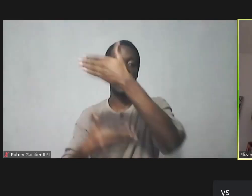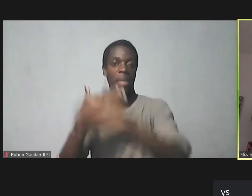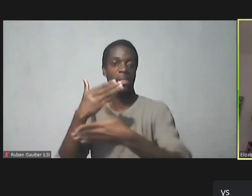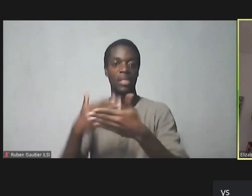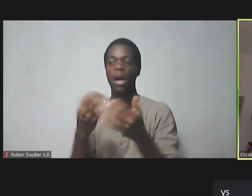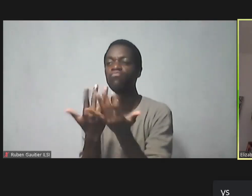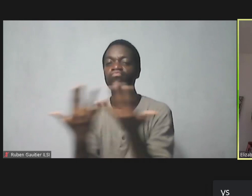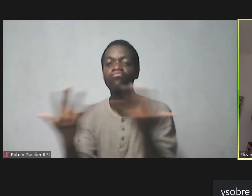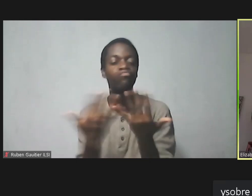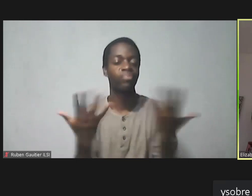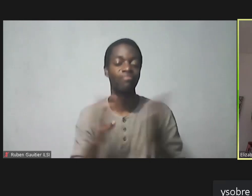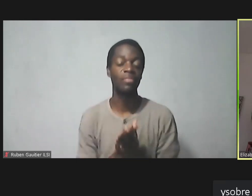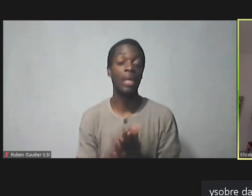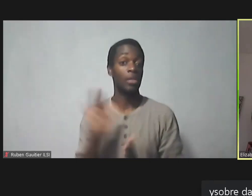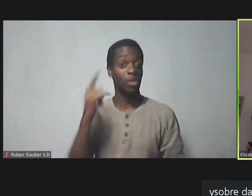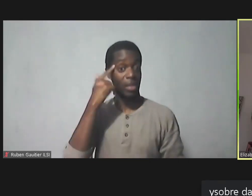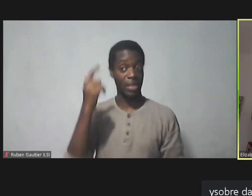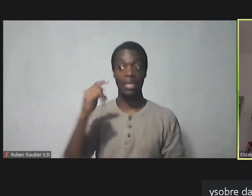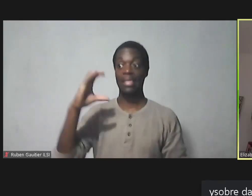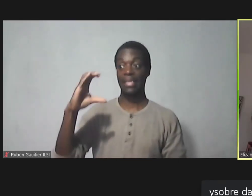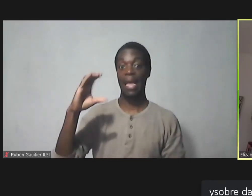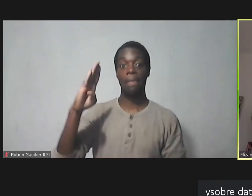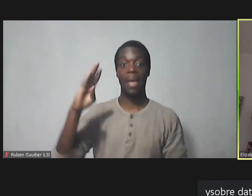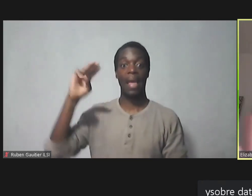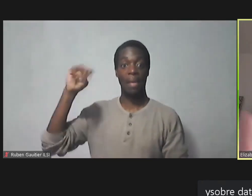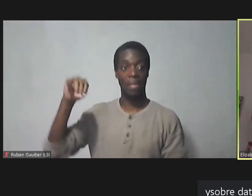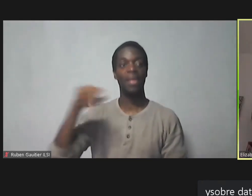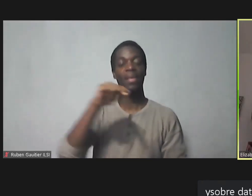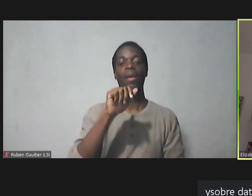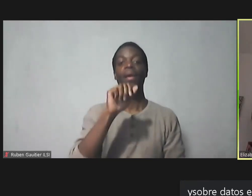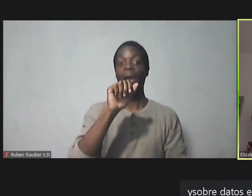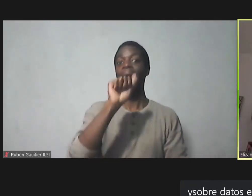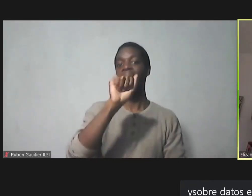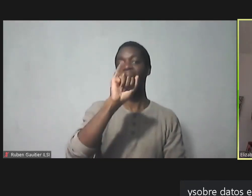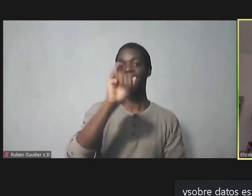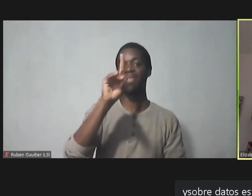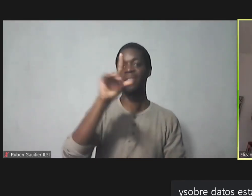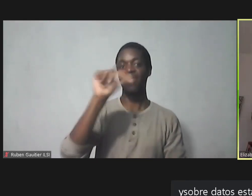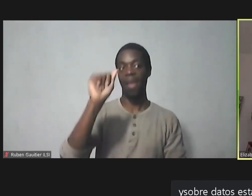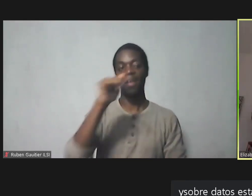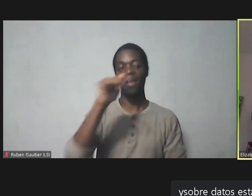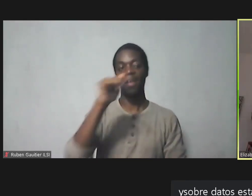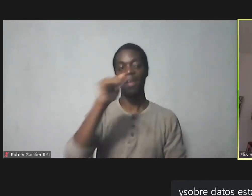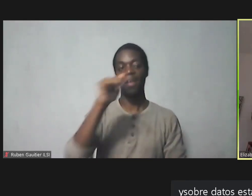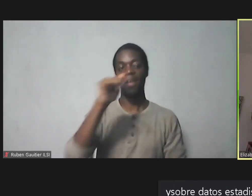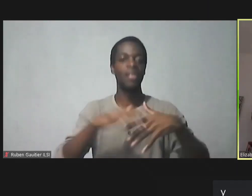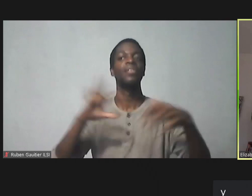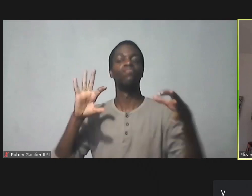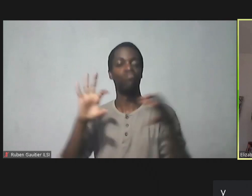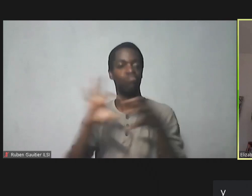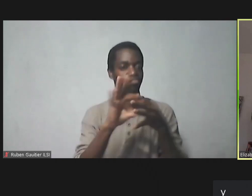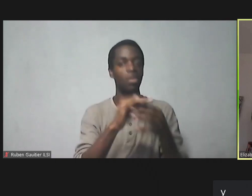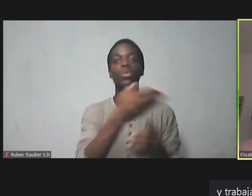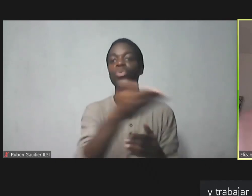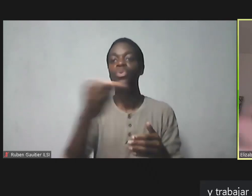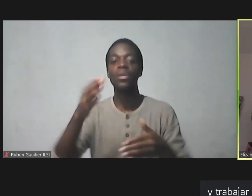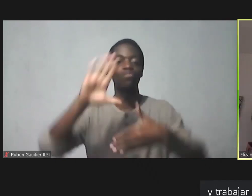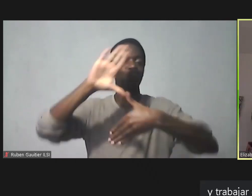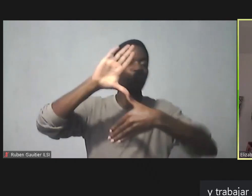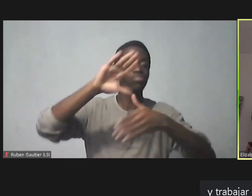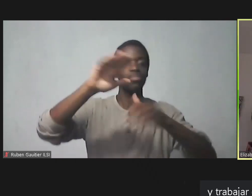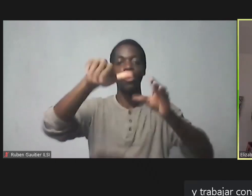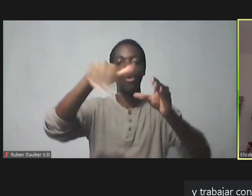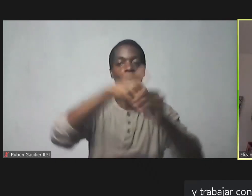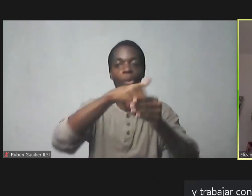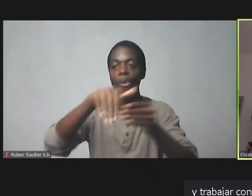Internacional de Discapacidad y también para trabajar con colegas y socios en la región. Y